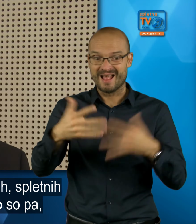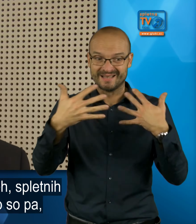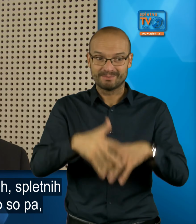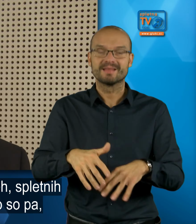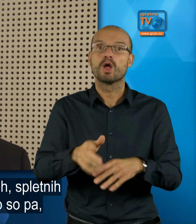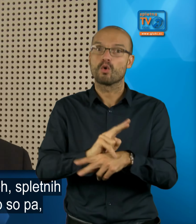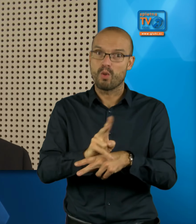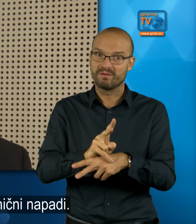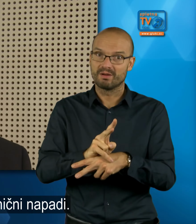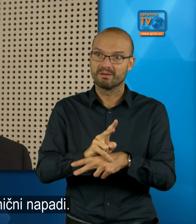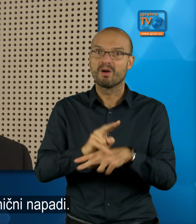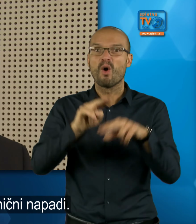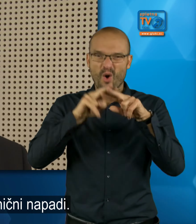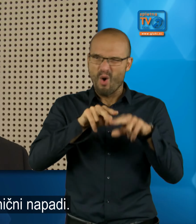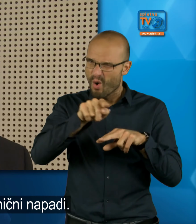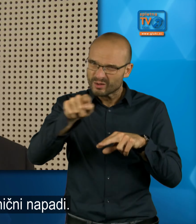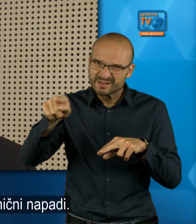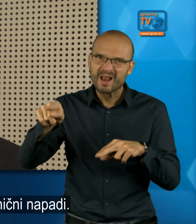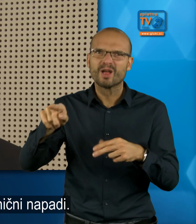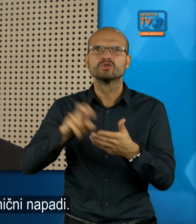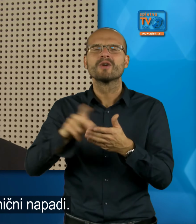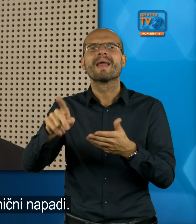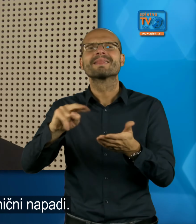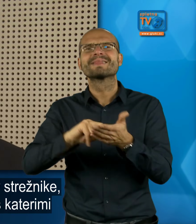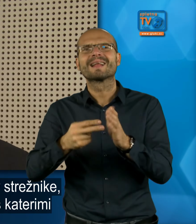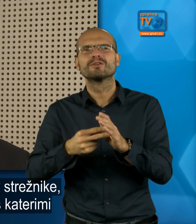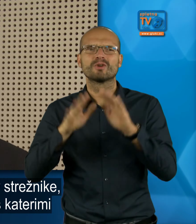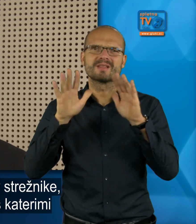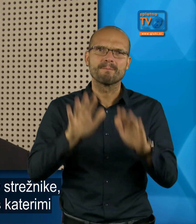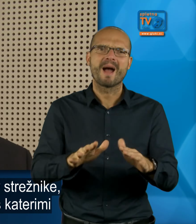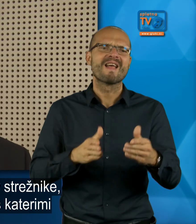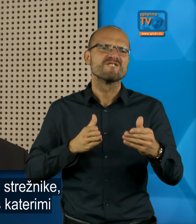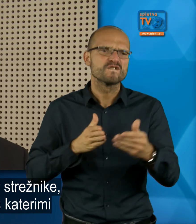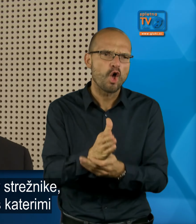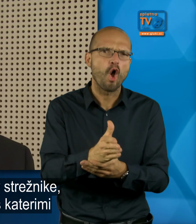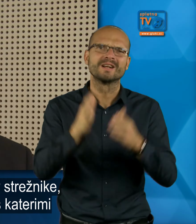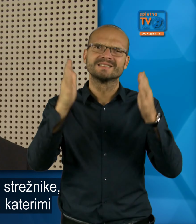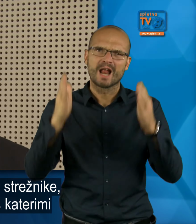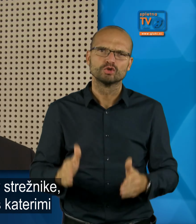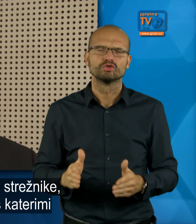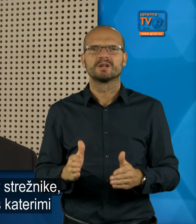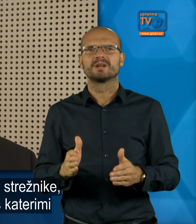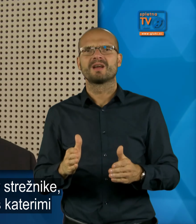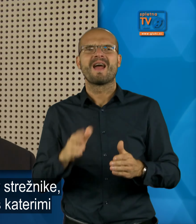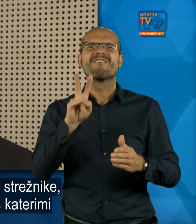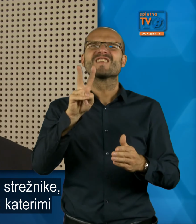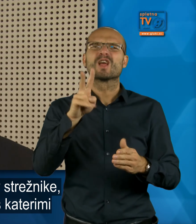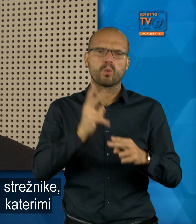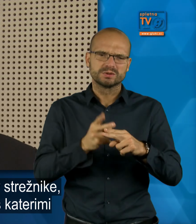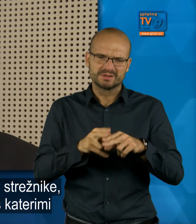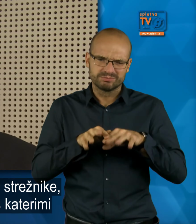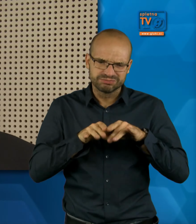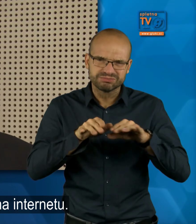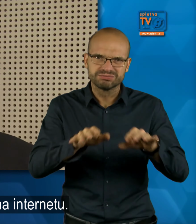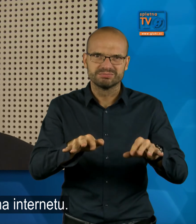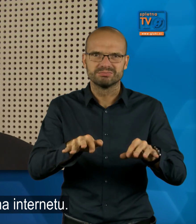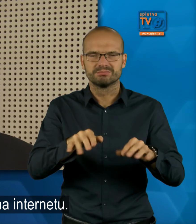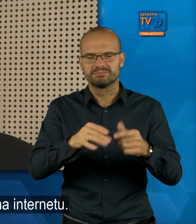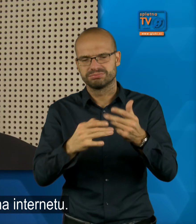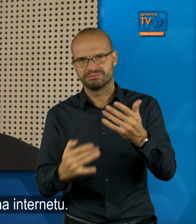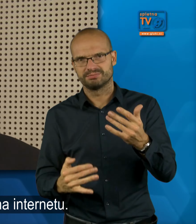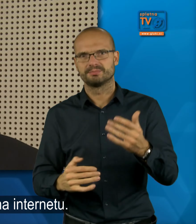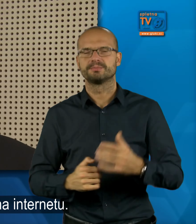goljufij, ostalo so pa še vedno te, rečemo temu, tehnični napadi, se pravi hekanje, vdori v strežnike, različni virusi, s katerimi se ljudje